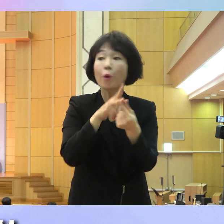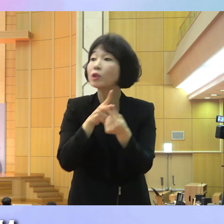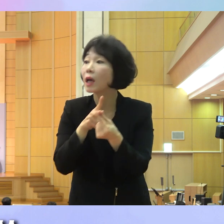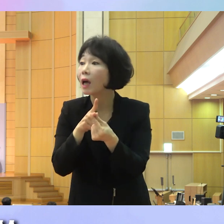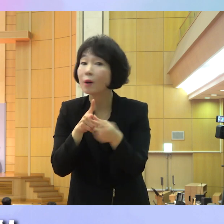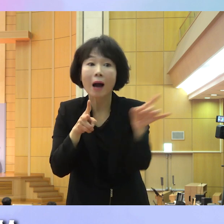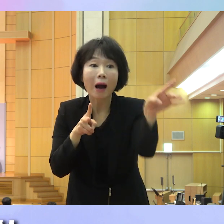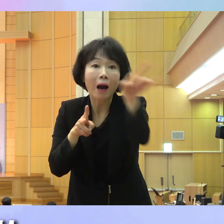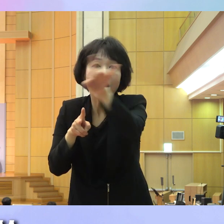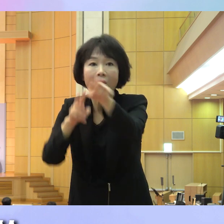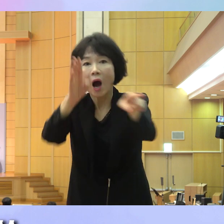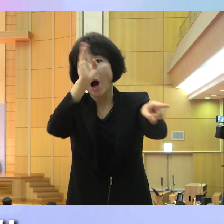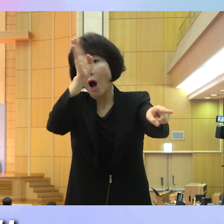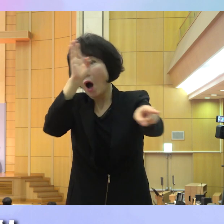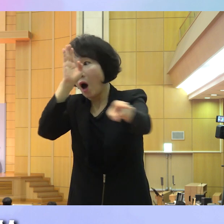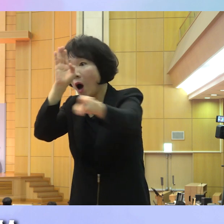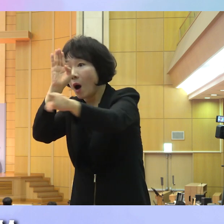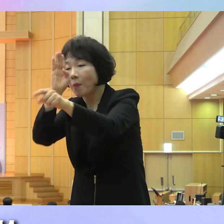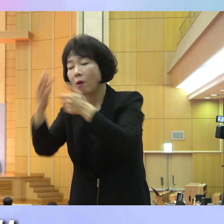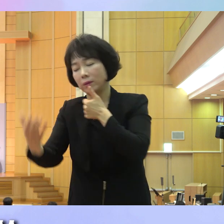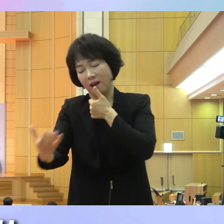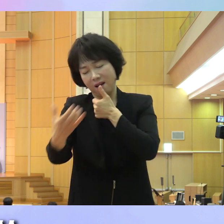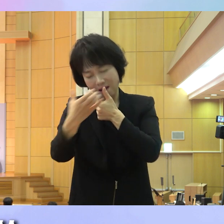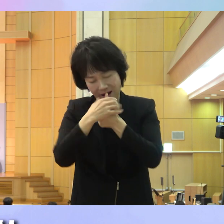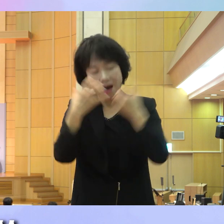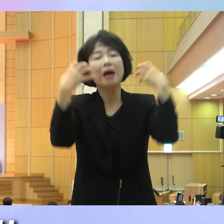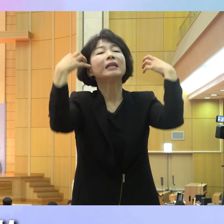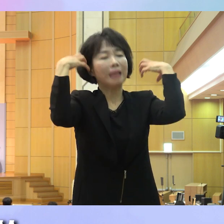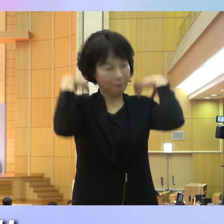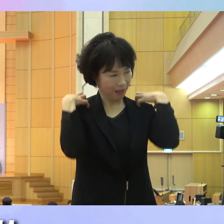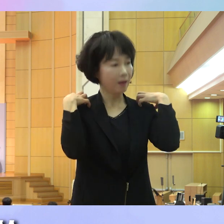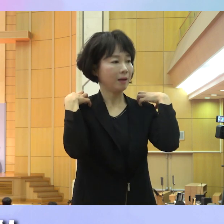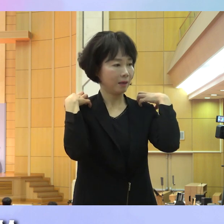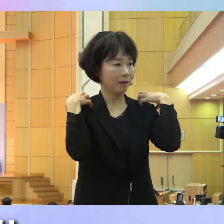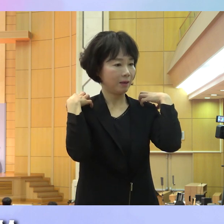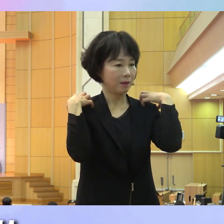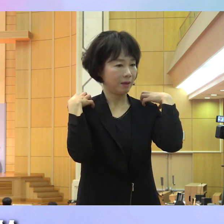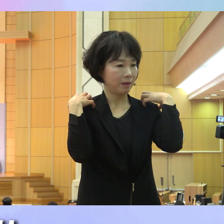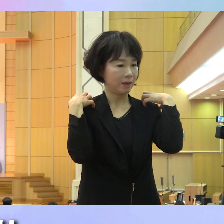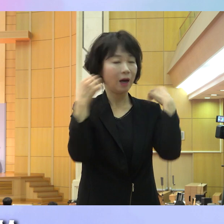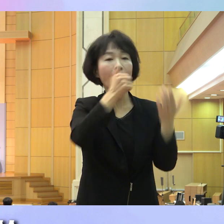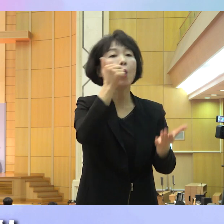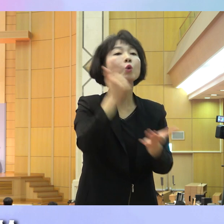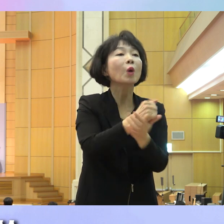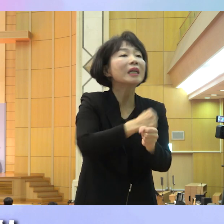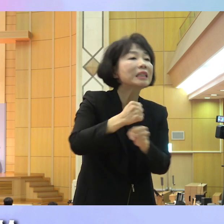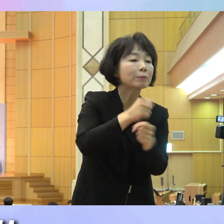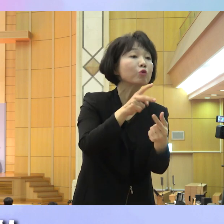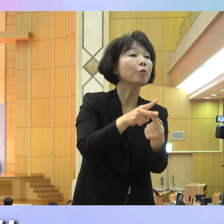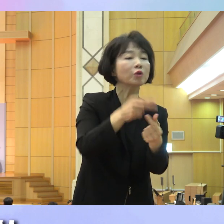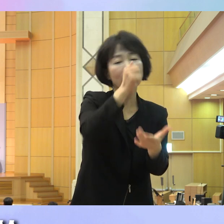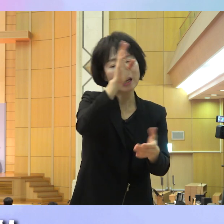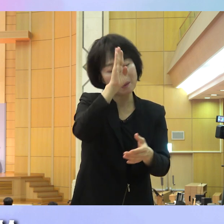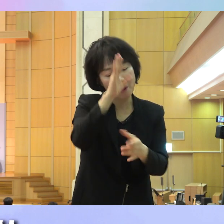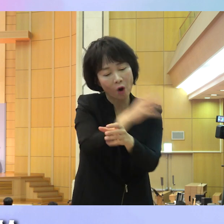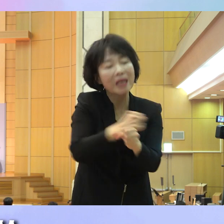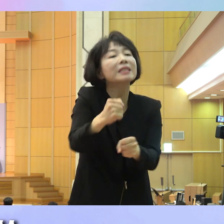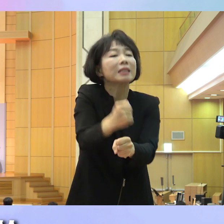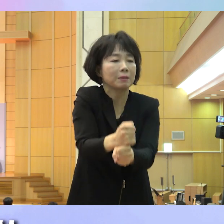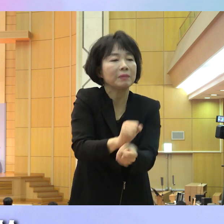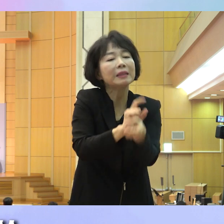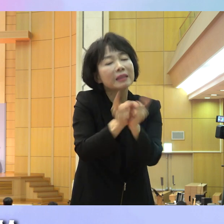병도 주님이 짊어지셨다. 십자가 지실 때 우리의 죄짐을, 우리의 질병의 짐을